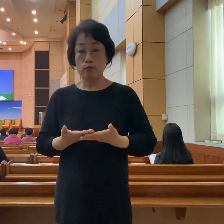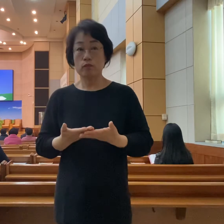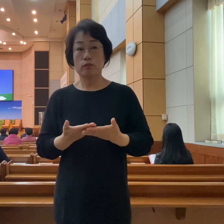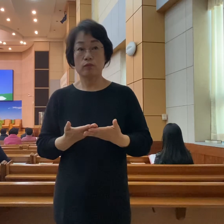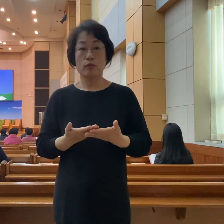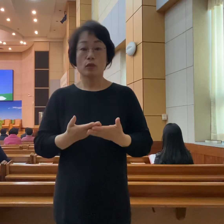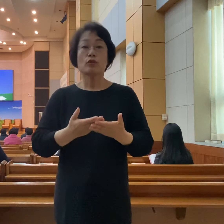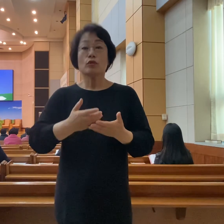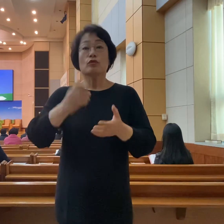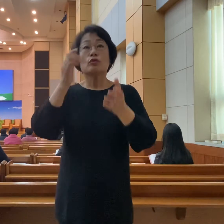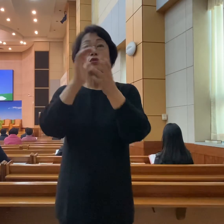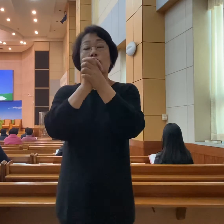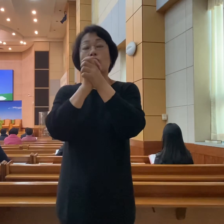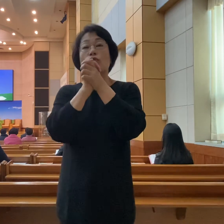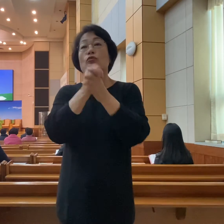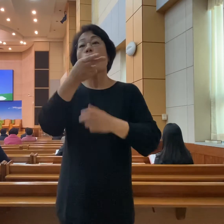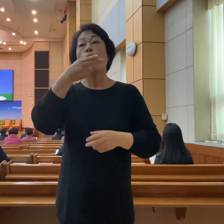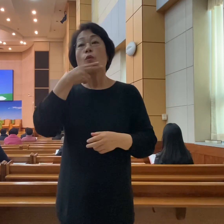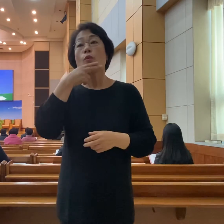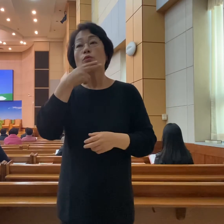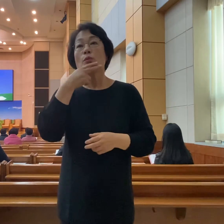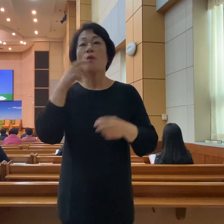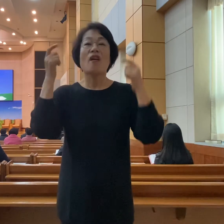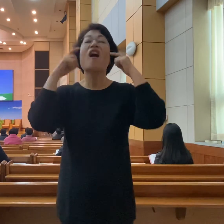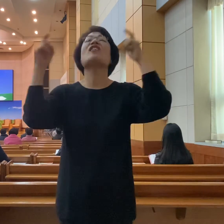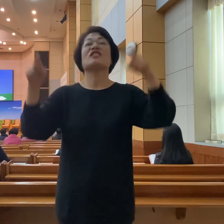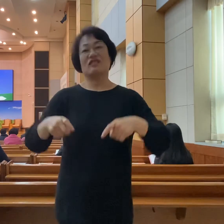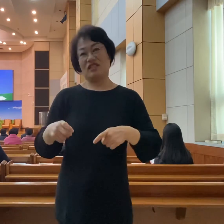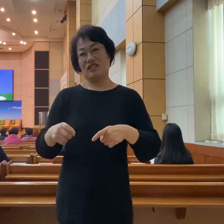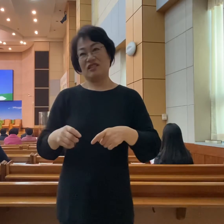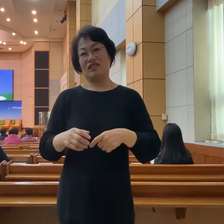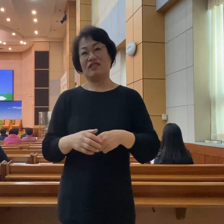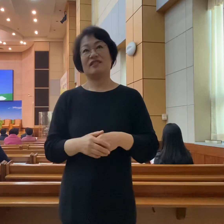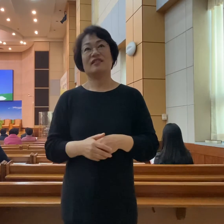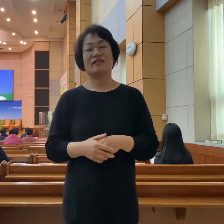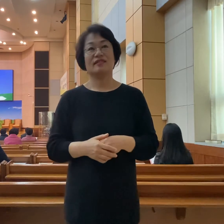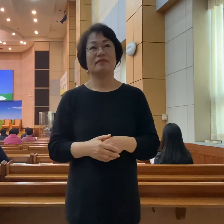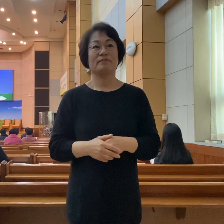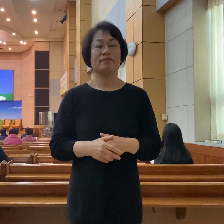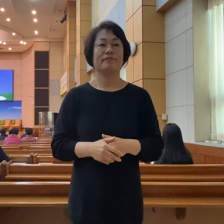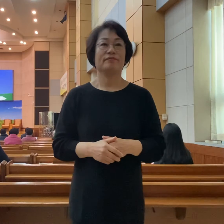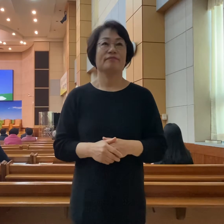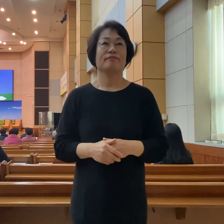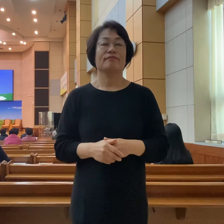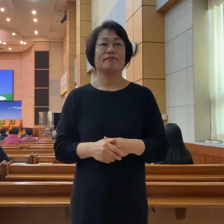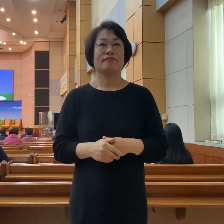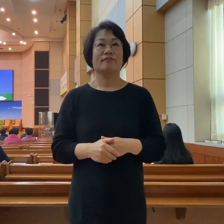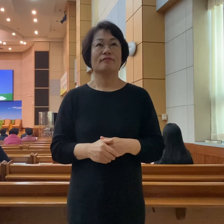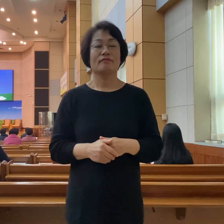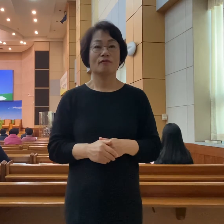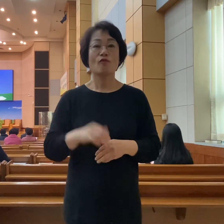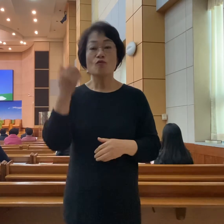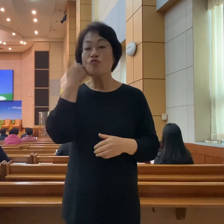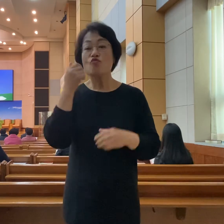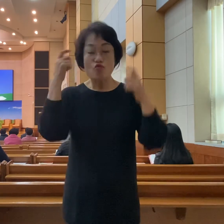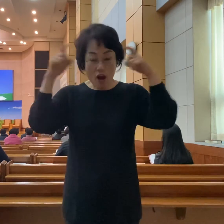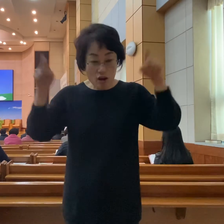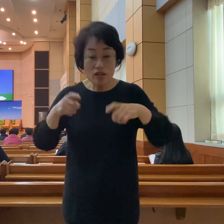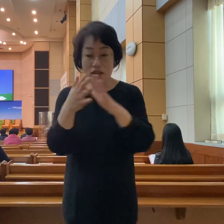응답받는데 기도 안 하는 사람이 그 어리석지. 안 그래요? 누가 어리석은